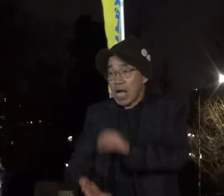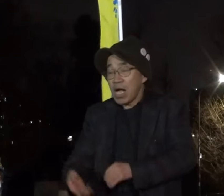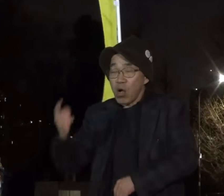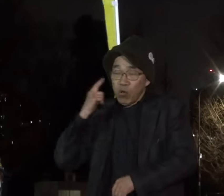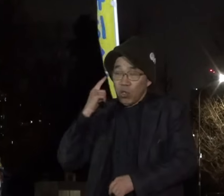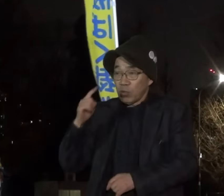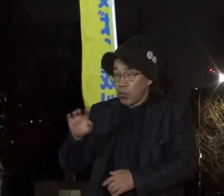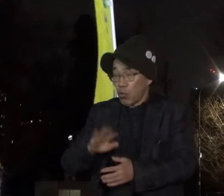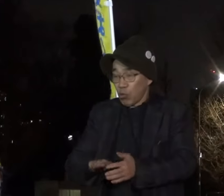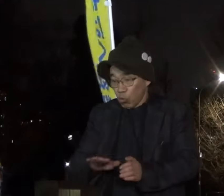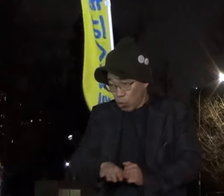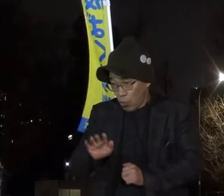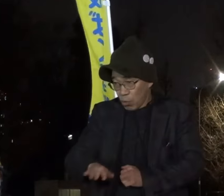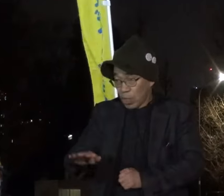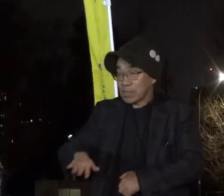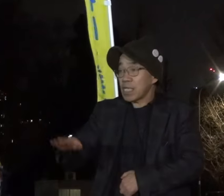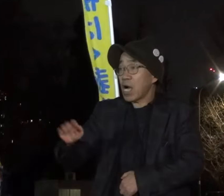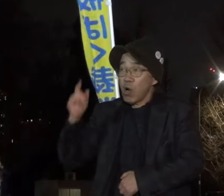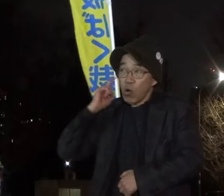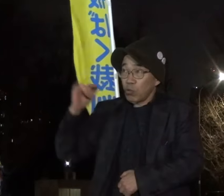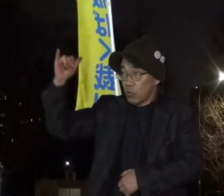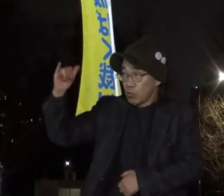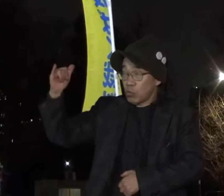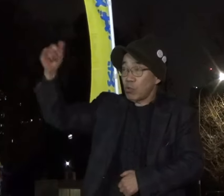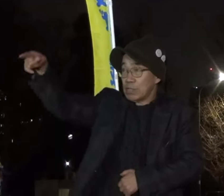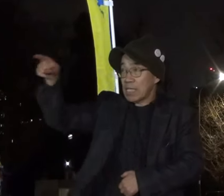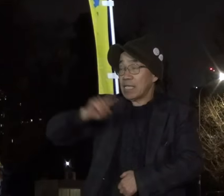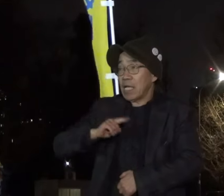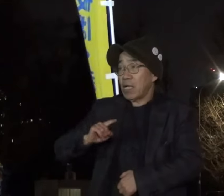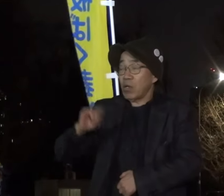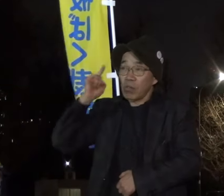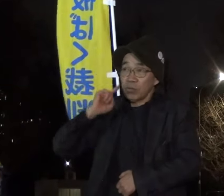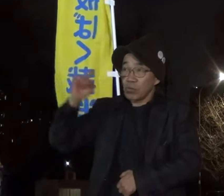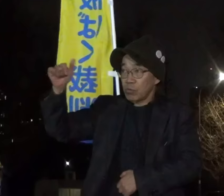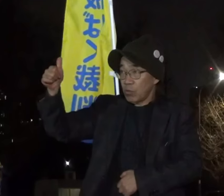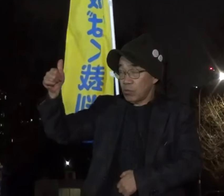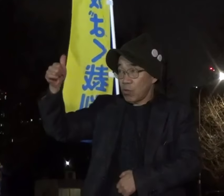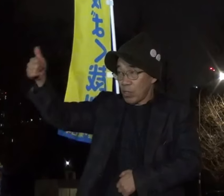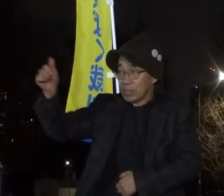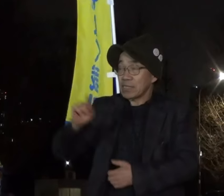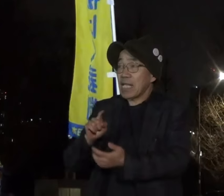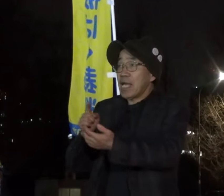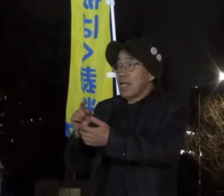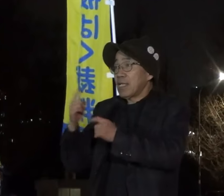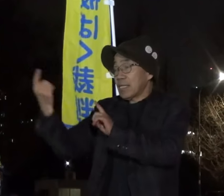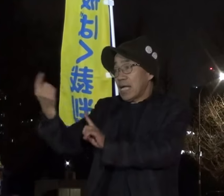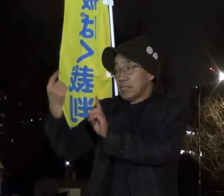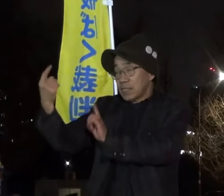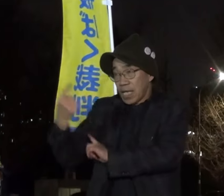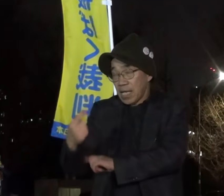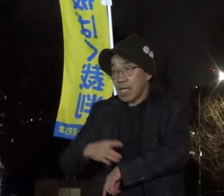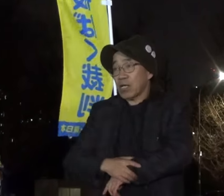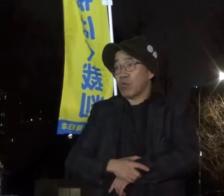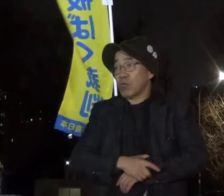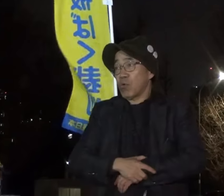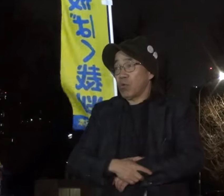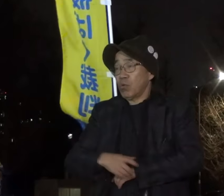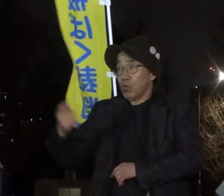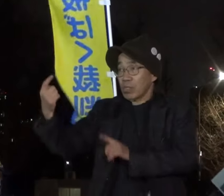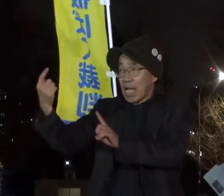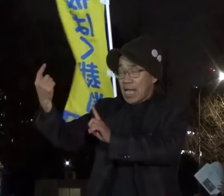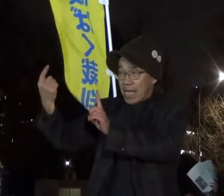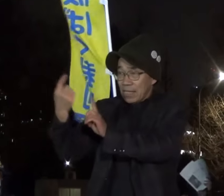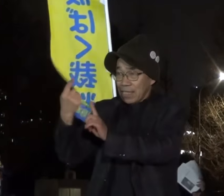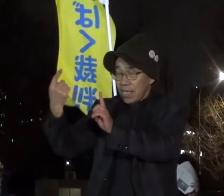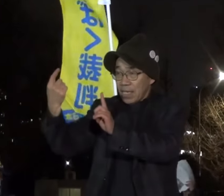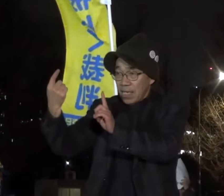では子どもさんたちに対して、胸を張れないでしょうというような言い方をしています。そして最後にいつも、今日も一日ご安全にっていう